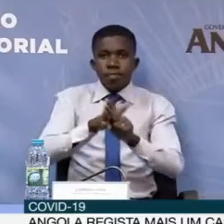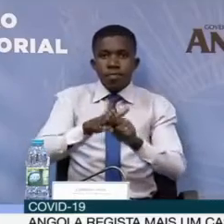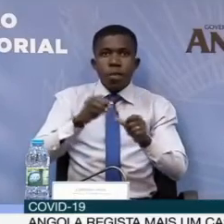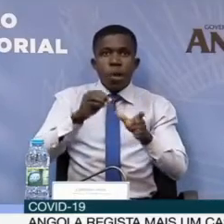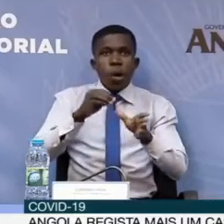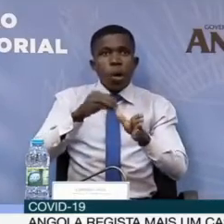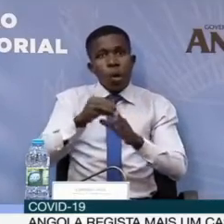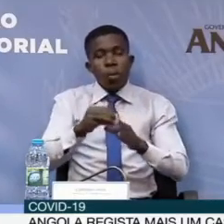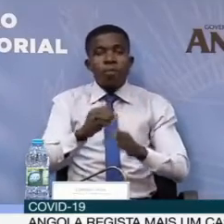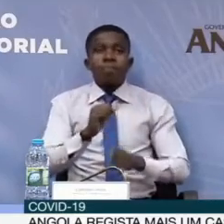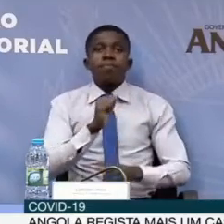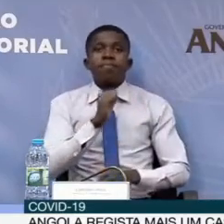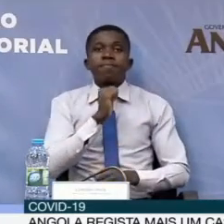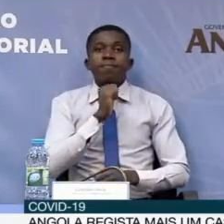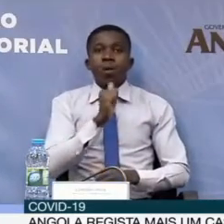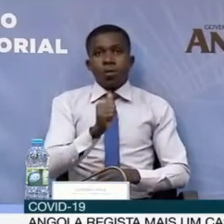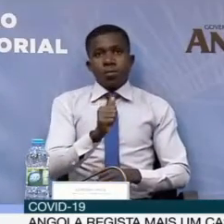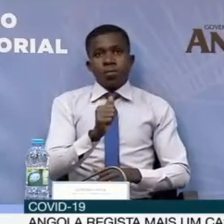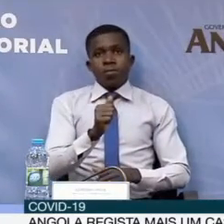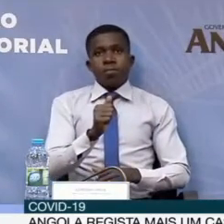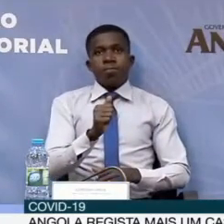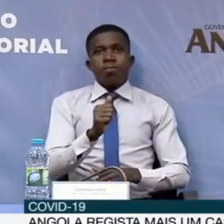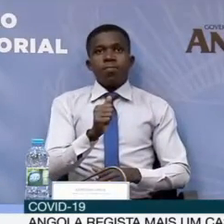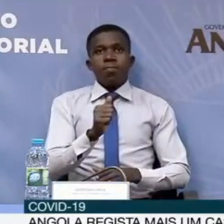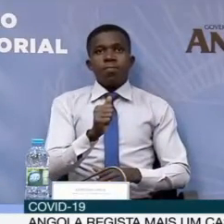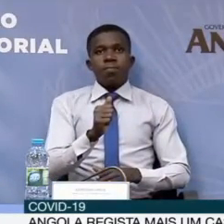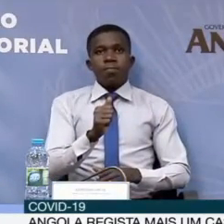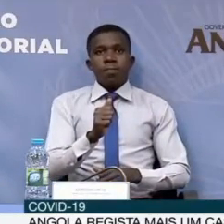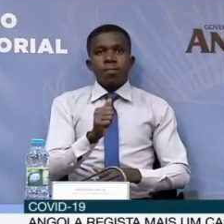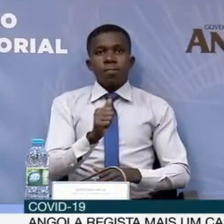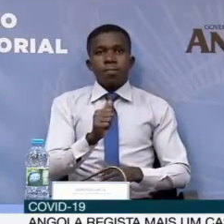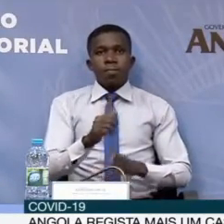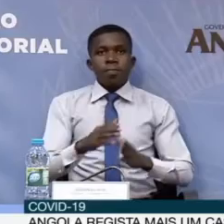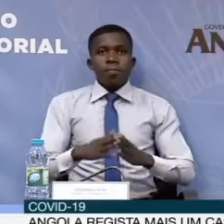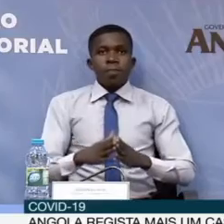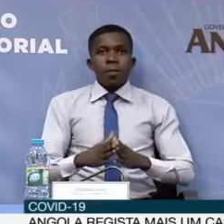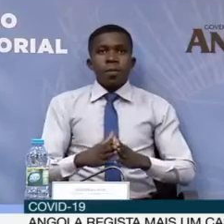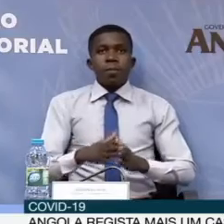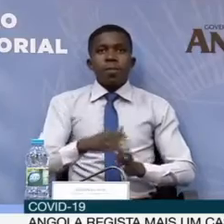profissionais e 40 regressados de férias.